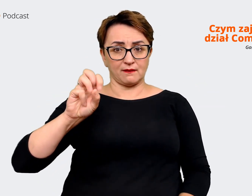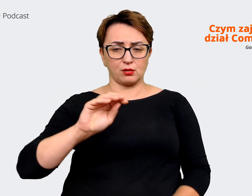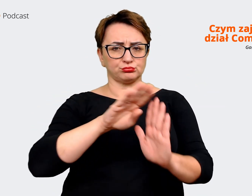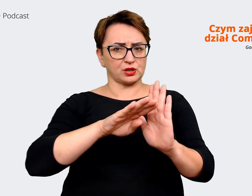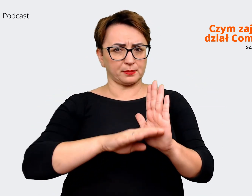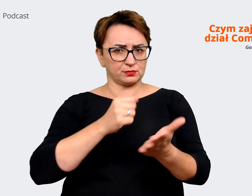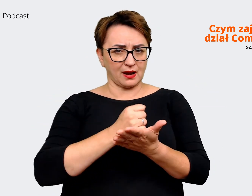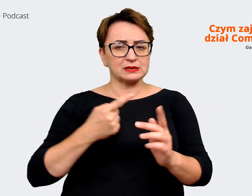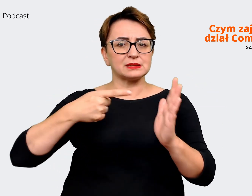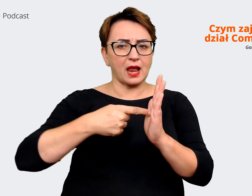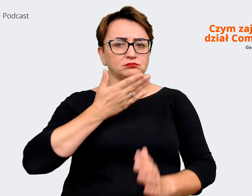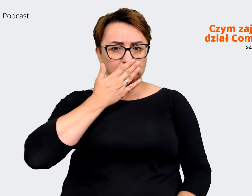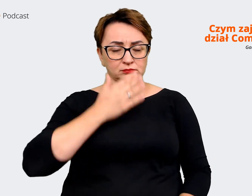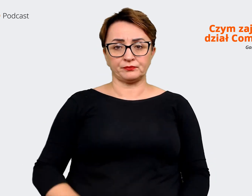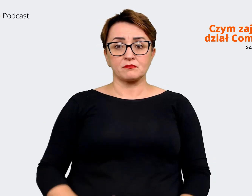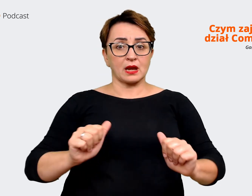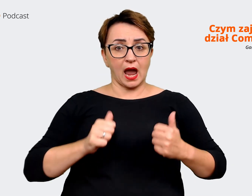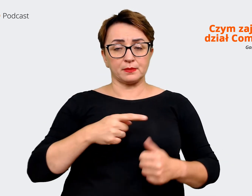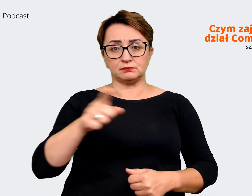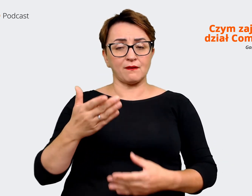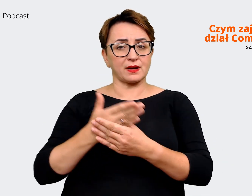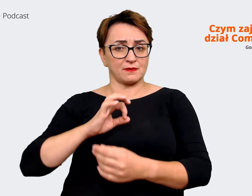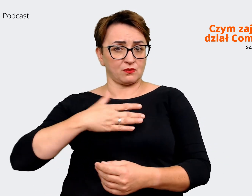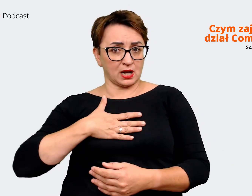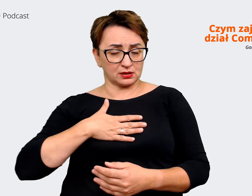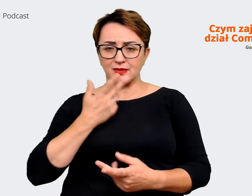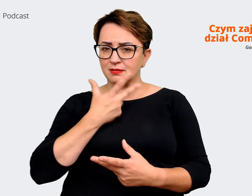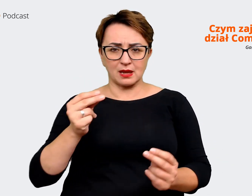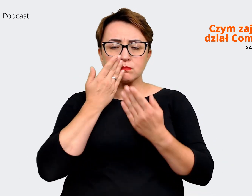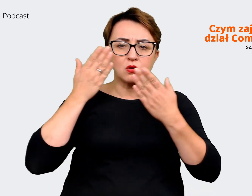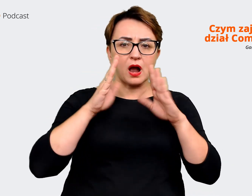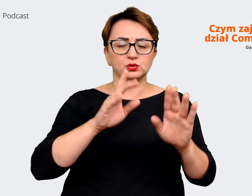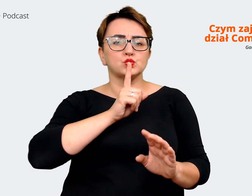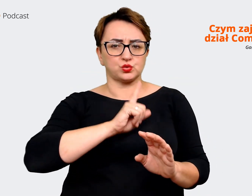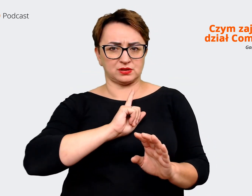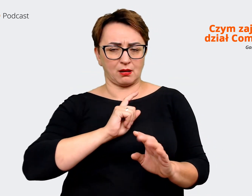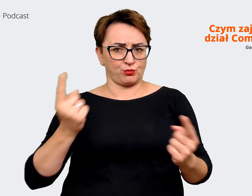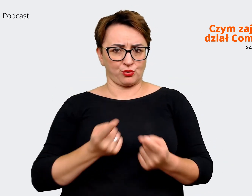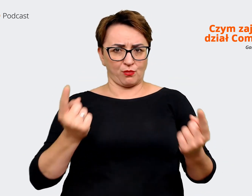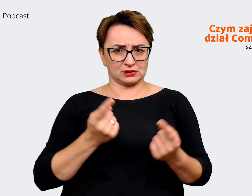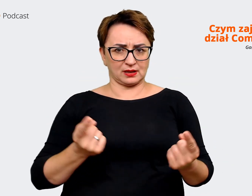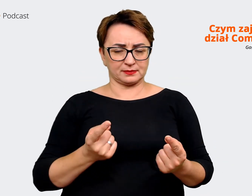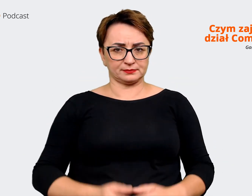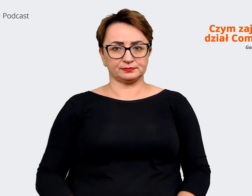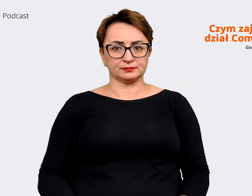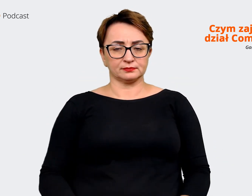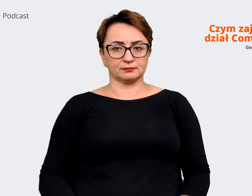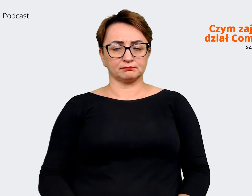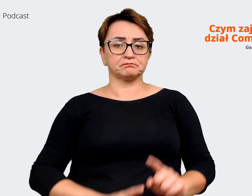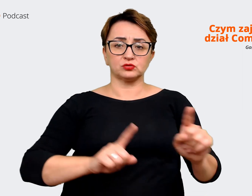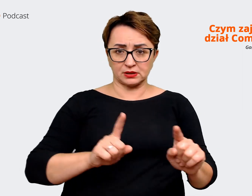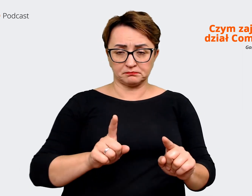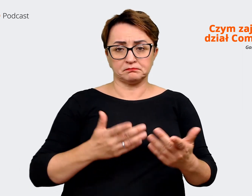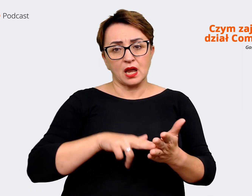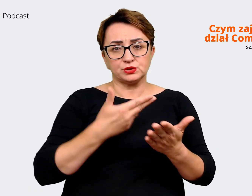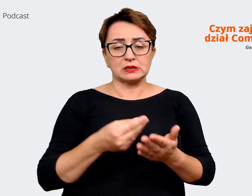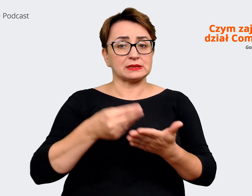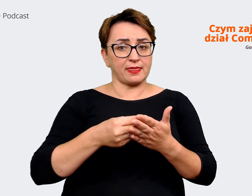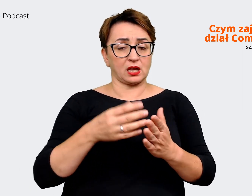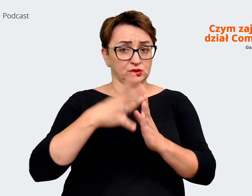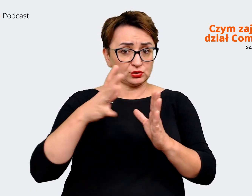taki 75-stronicowy dokument z obrazkami wskazującymi na to, jak powinno się komunikować promocje i